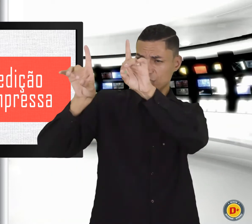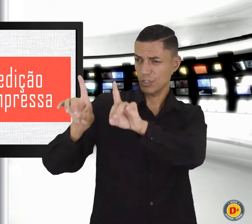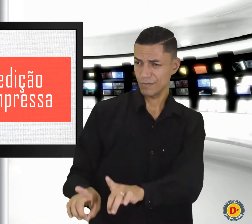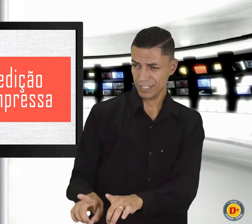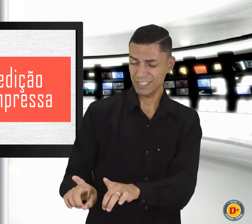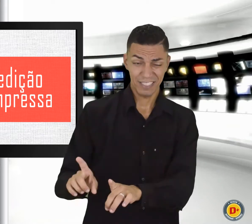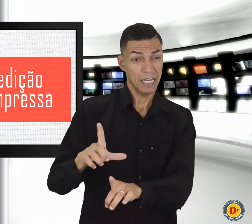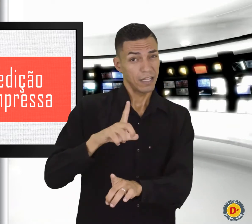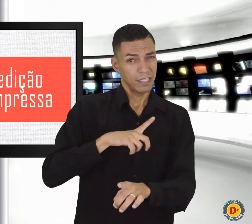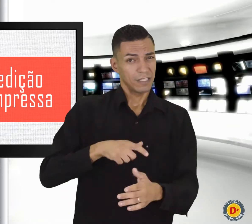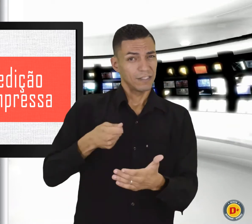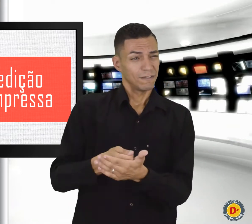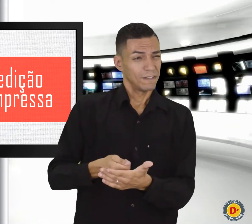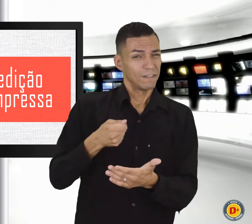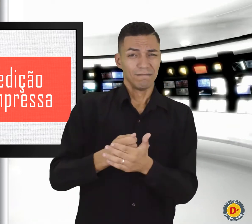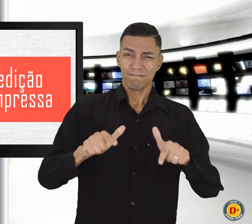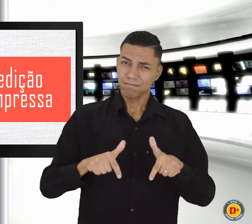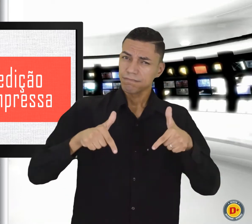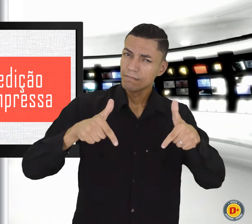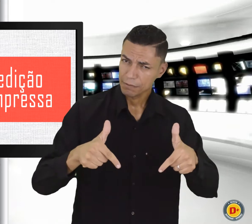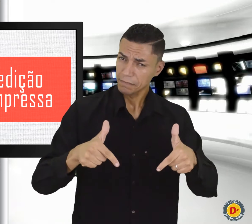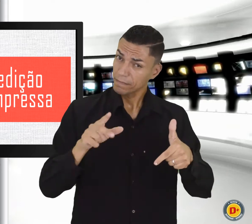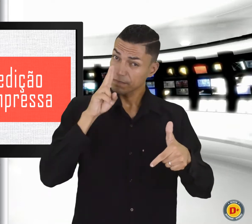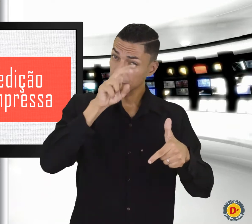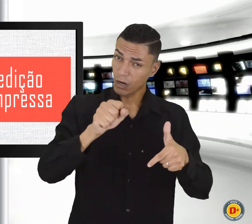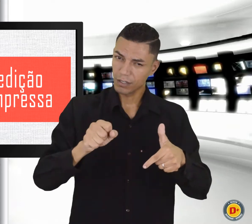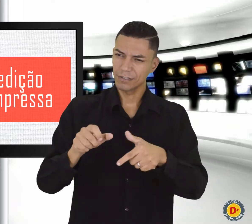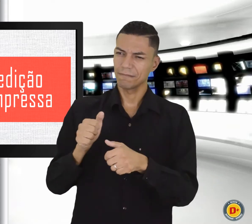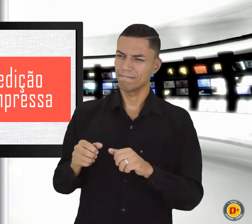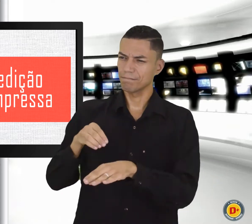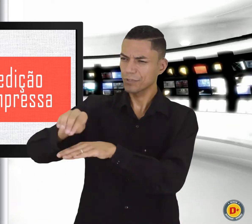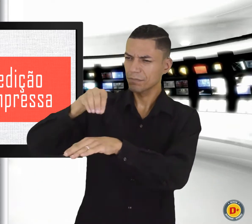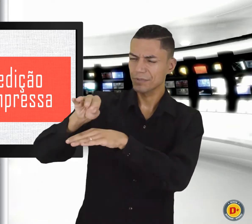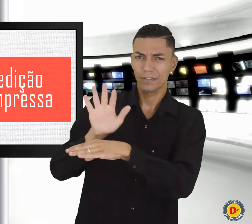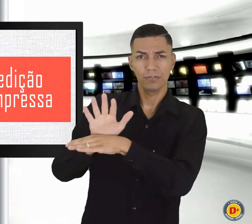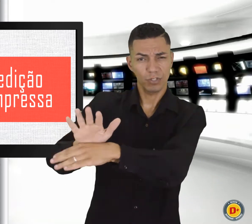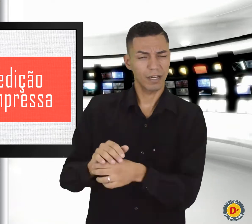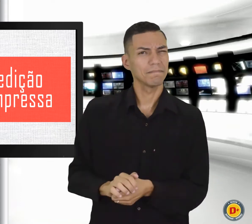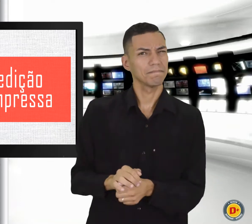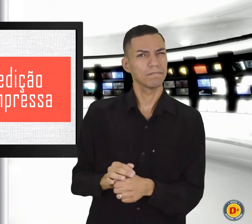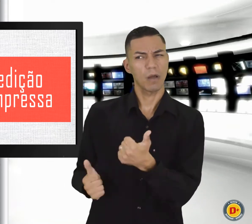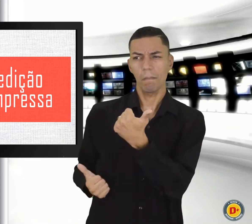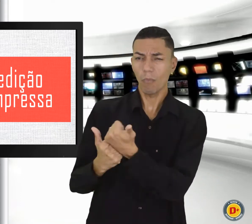deficiência apresente desafios mais significativos, apoios contínuos,